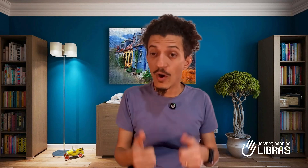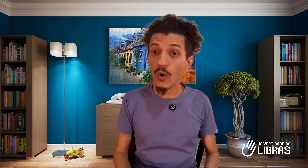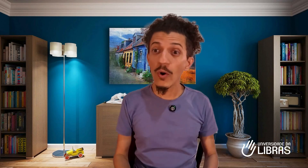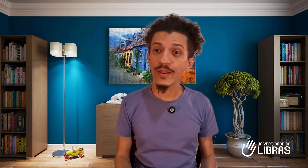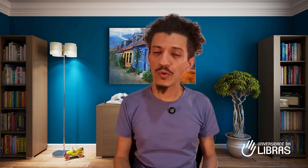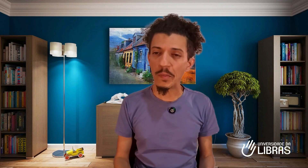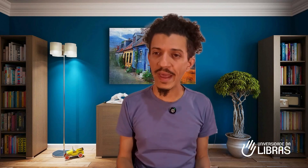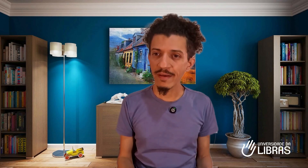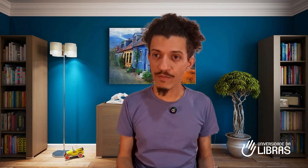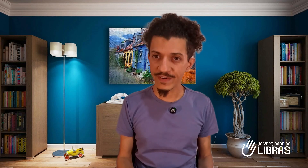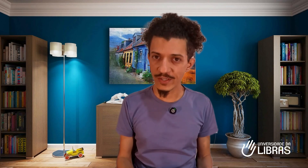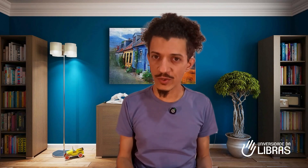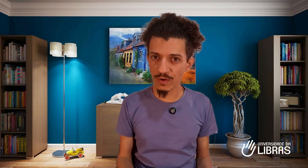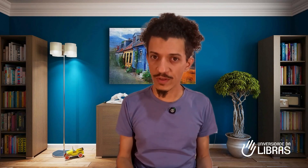oi, tudo bem? Vou fazer de novo aqui, ó.